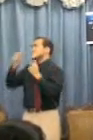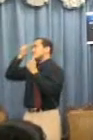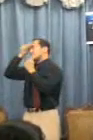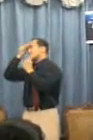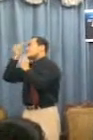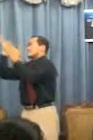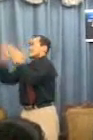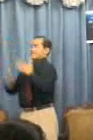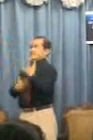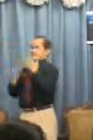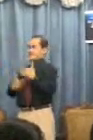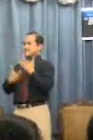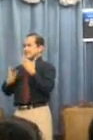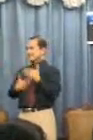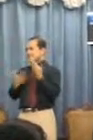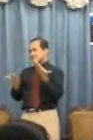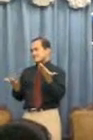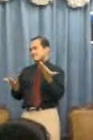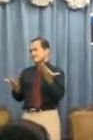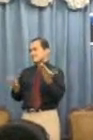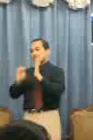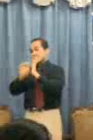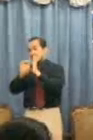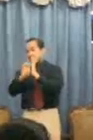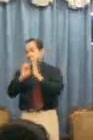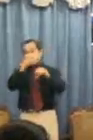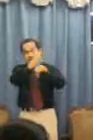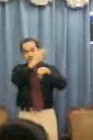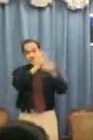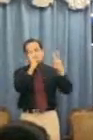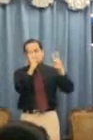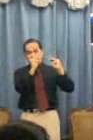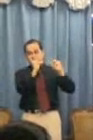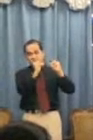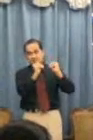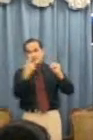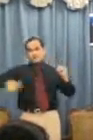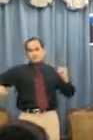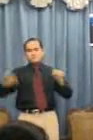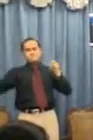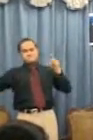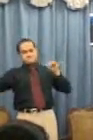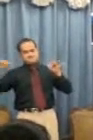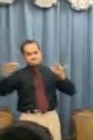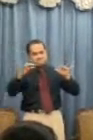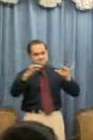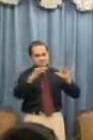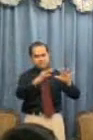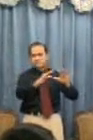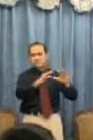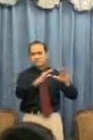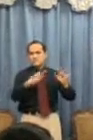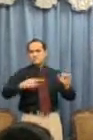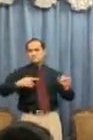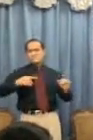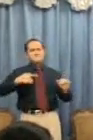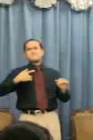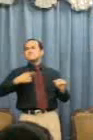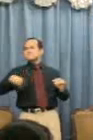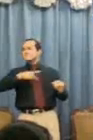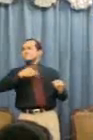dito, ito ba'y nalulugod ba tayo o pahirap ito sa atin? Halimbawa, yung gawain pangangaral ng puting balita, ano